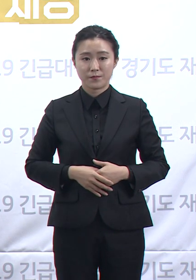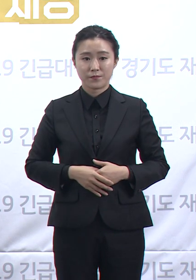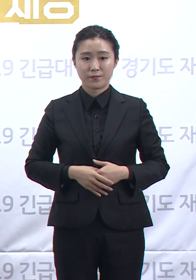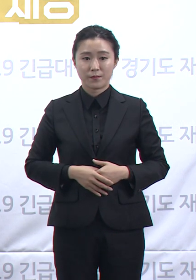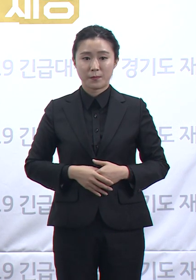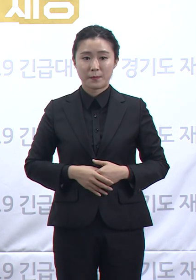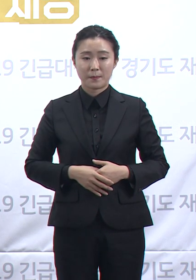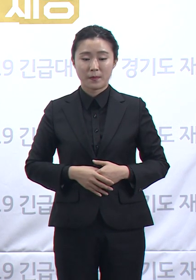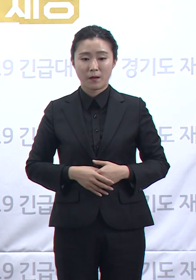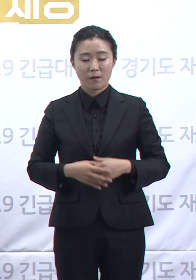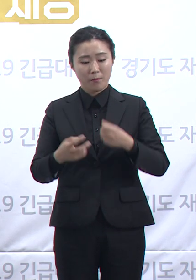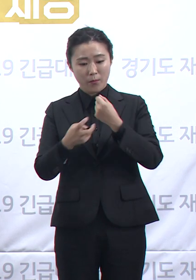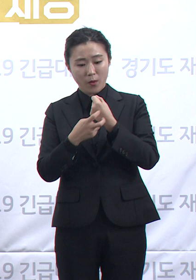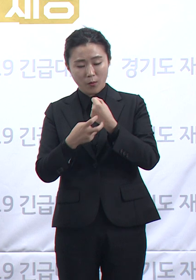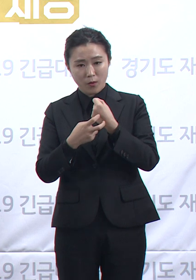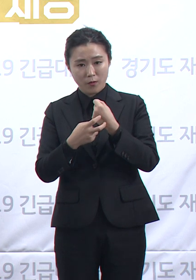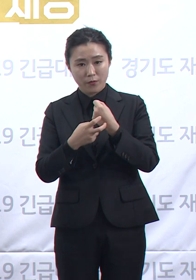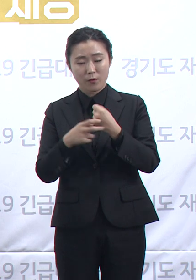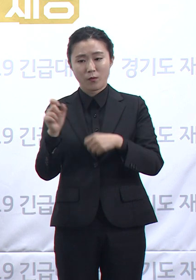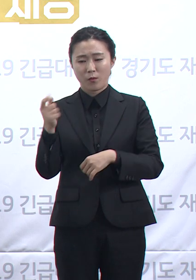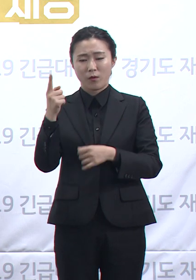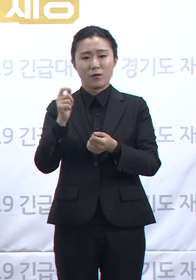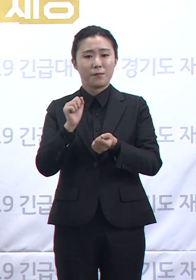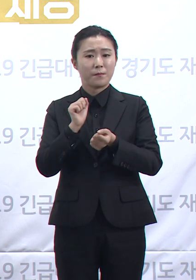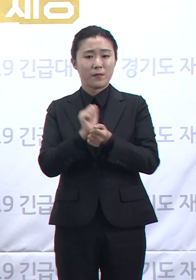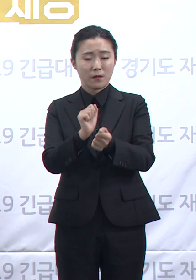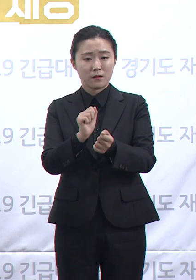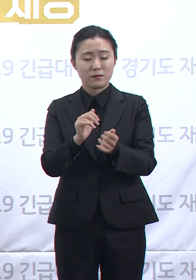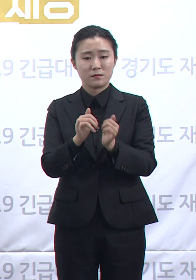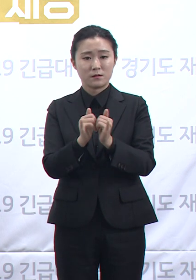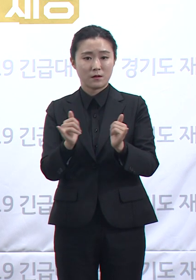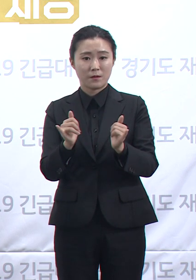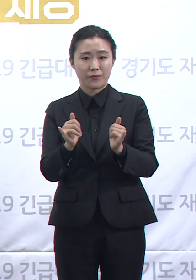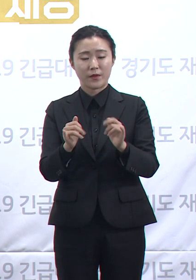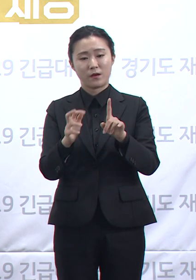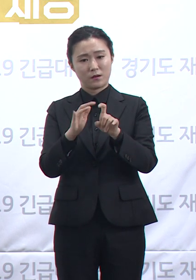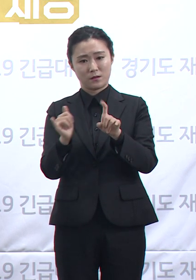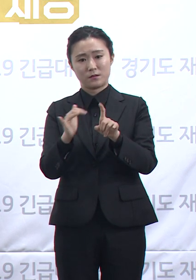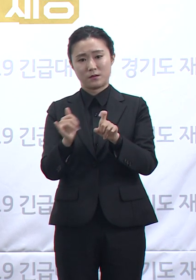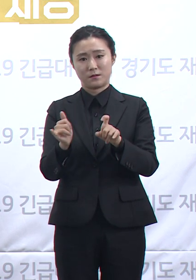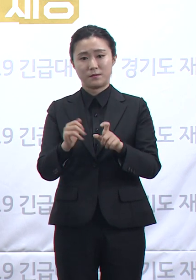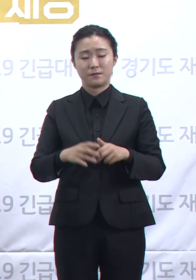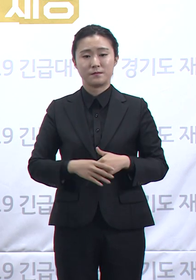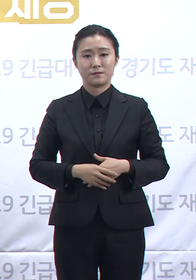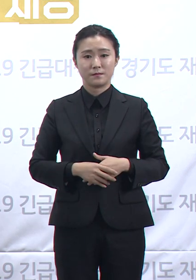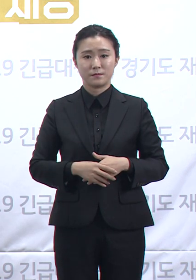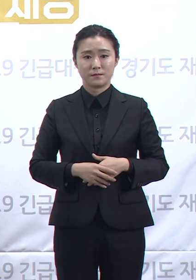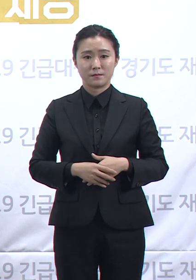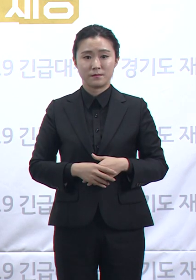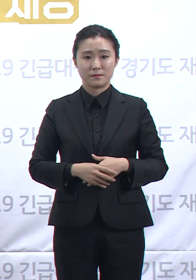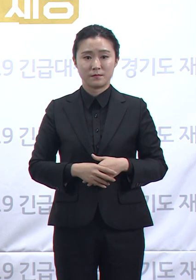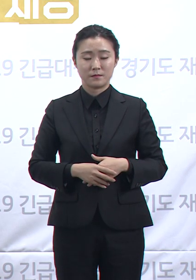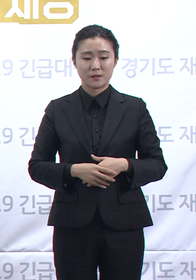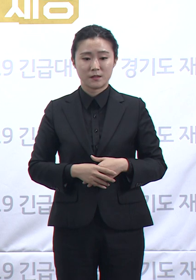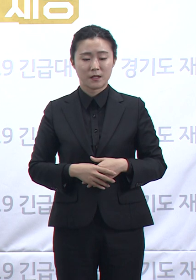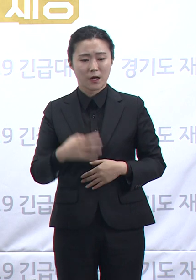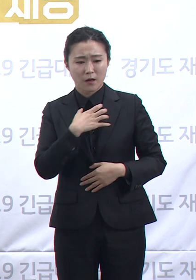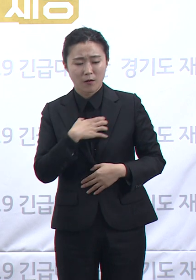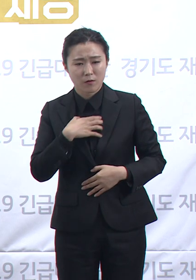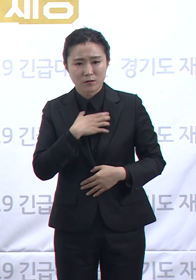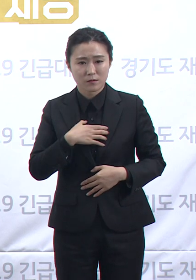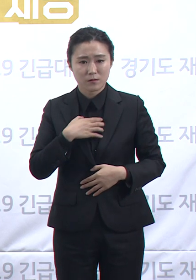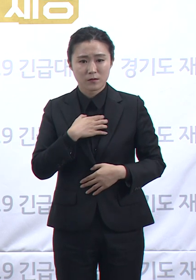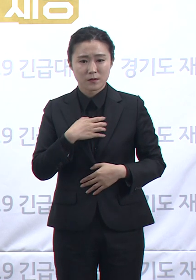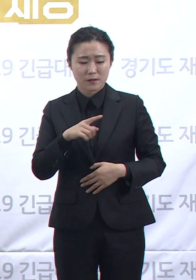급성기 종합병원에서 발생한 유행과 관련되어서 발생한 사망은 11례였습니다. 가장 염려하는 요양병원